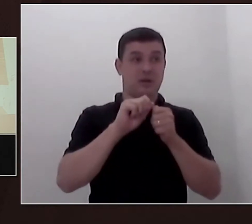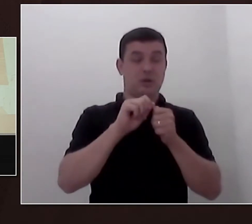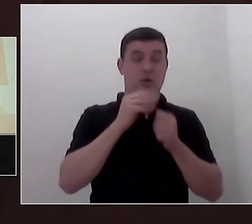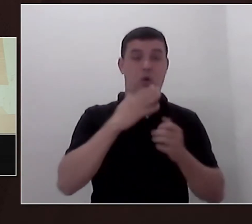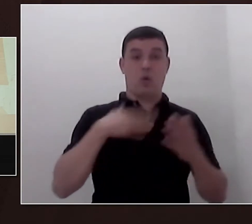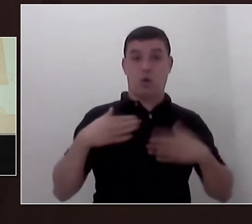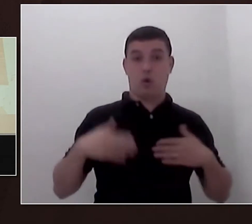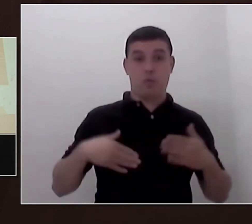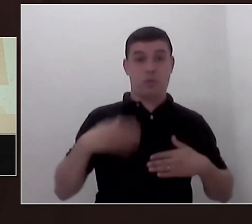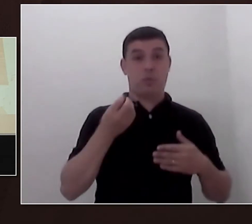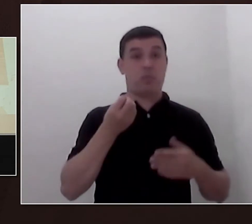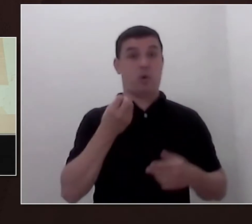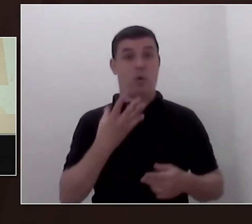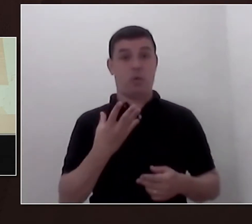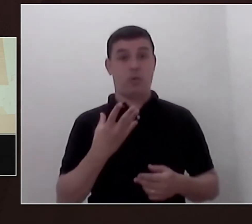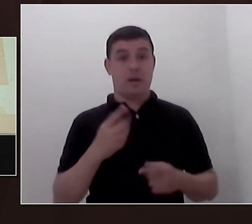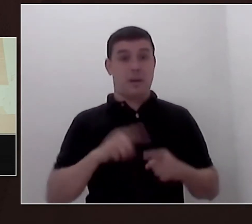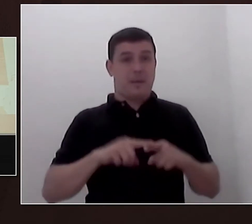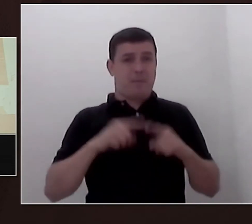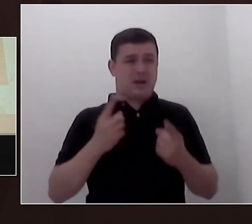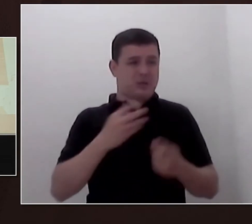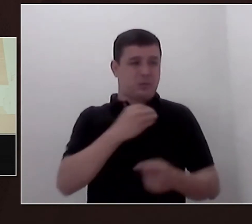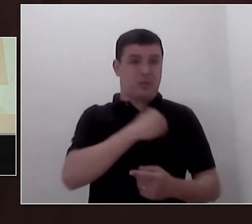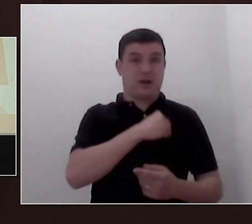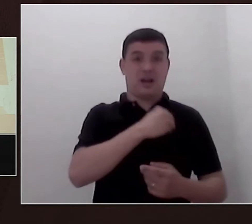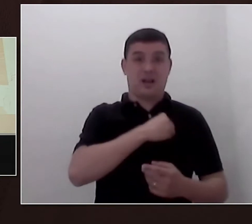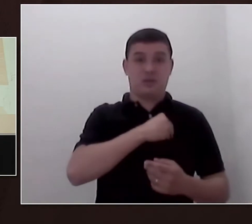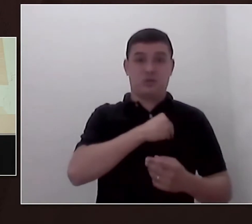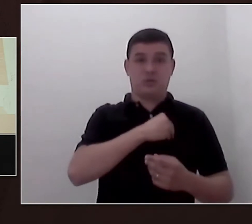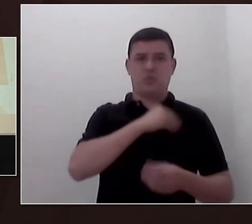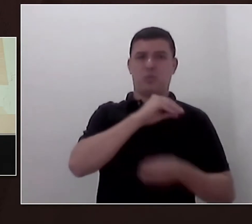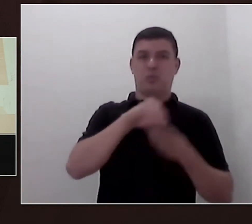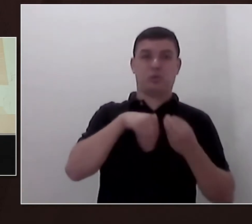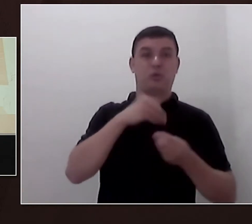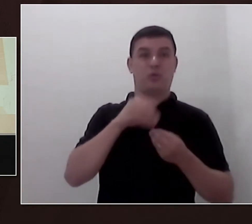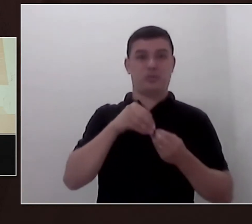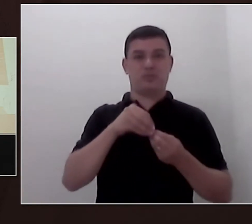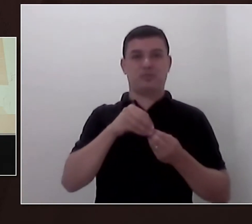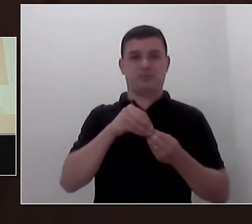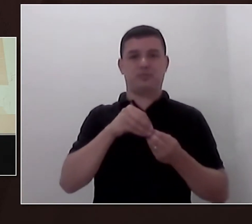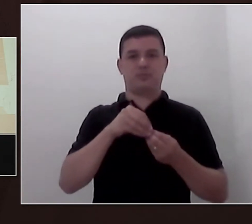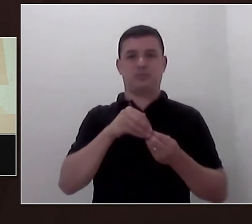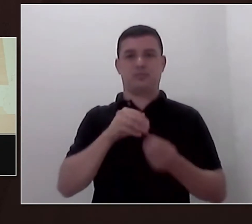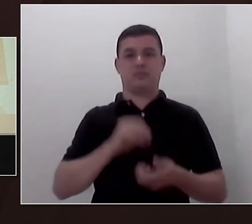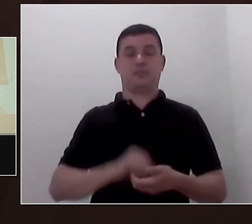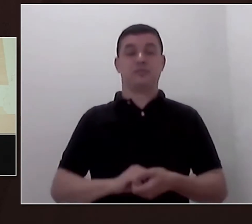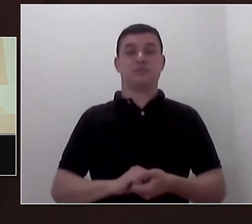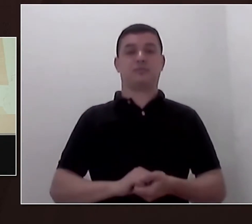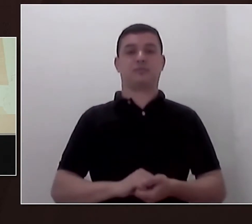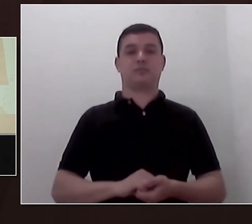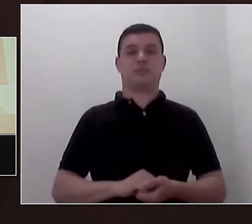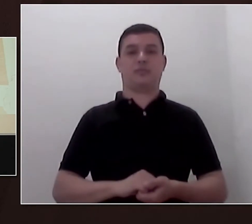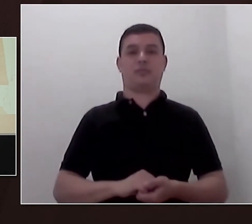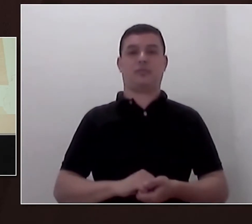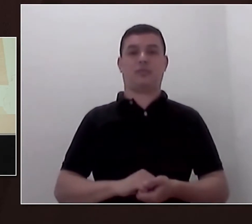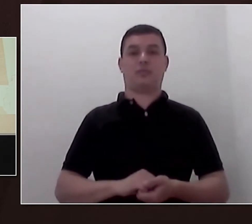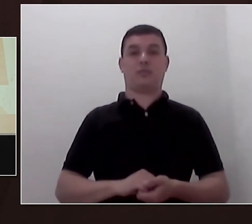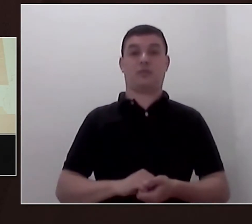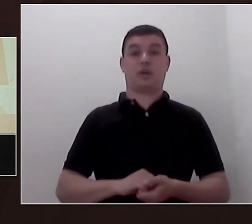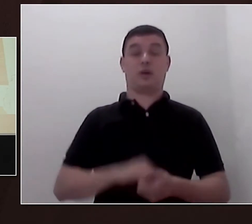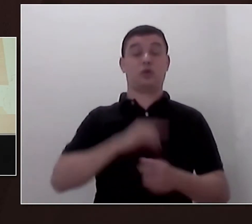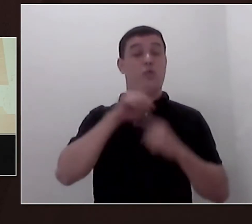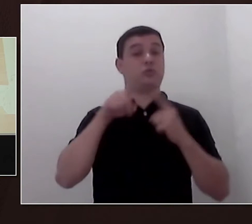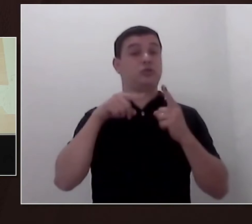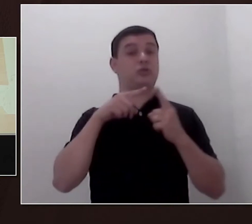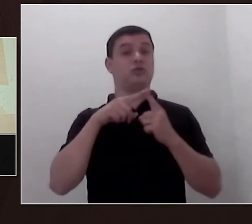ele se tornasse carne, né? Bom, então o objetivo era que a mente